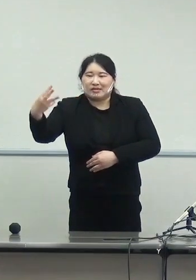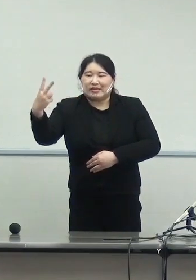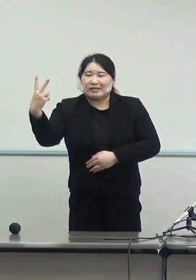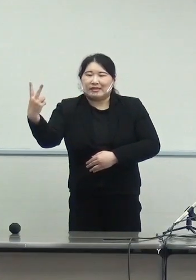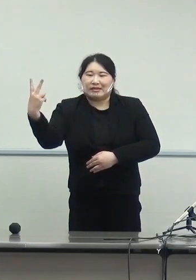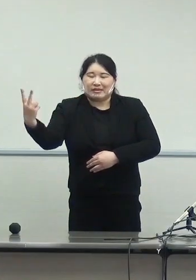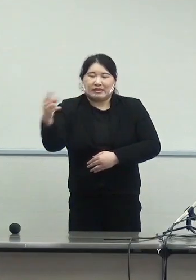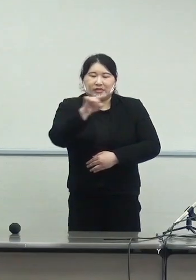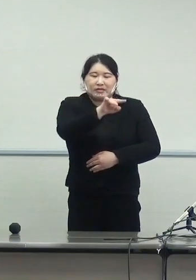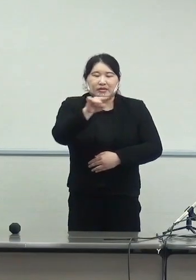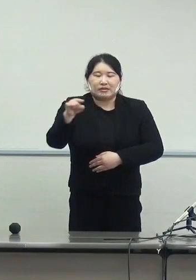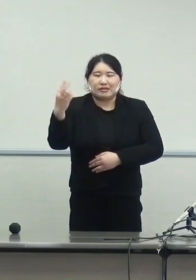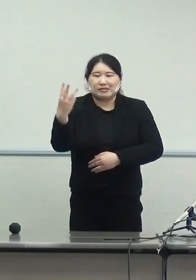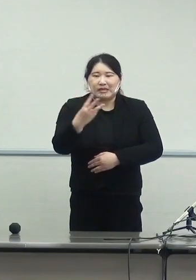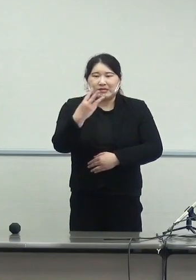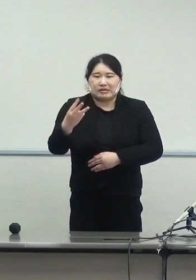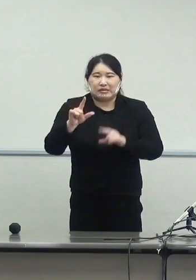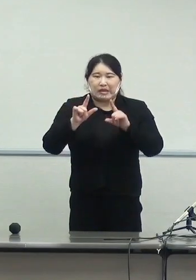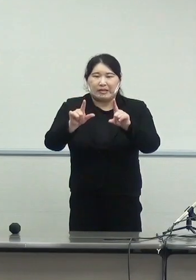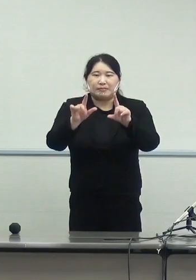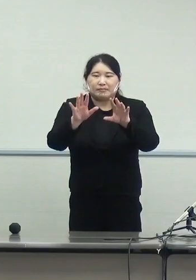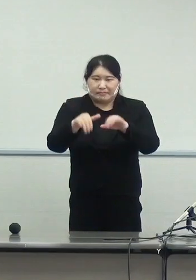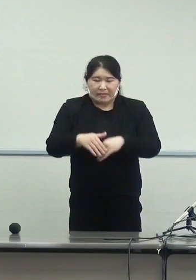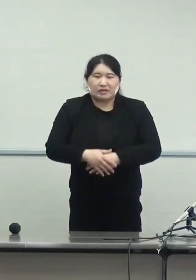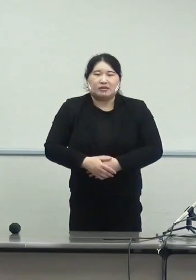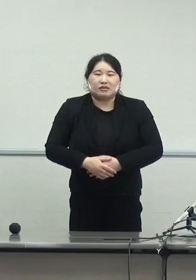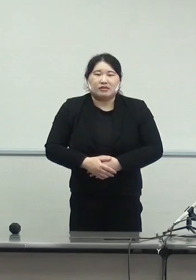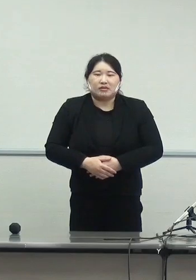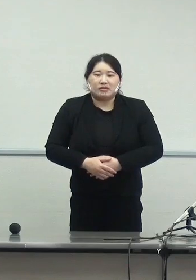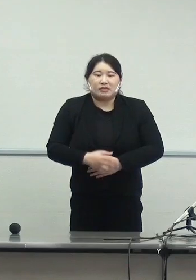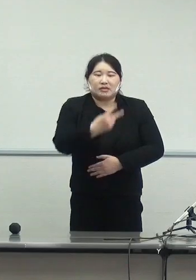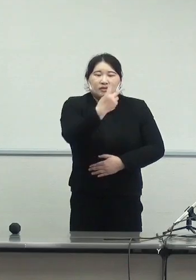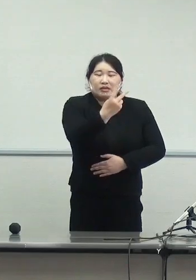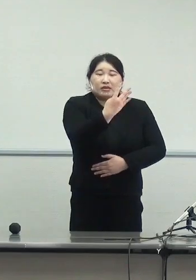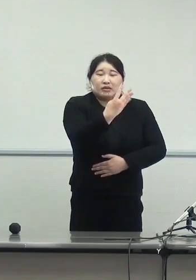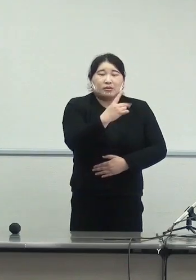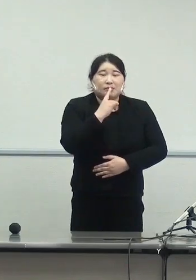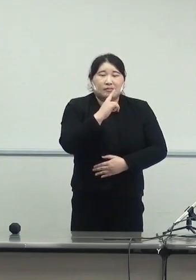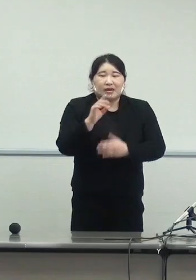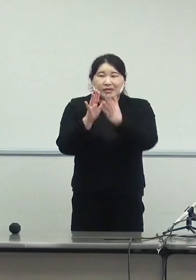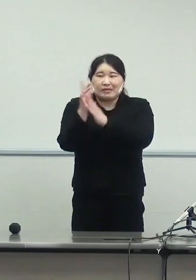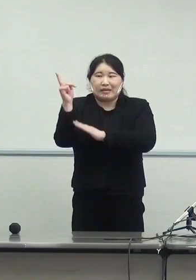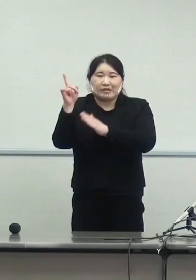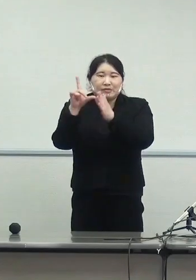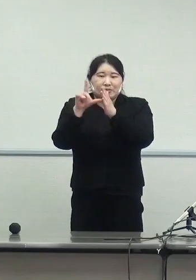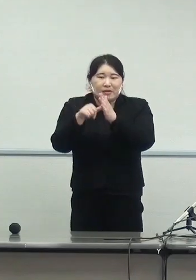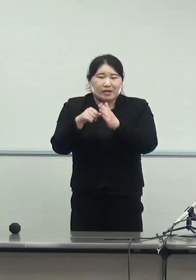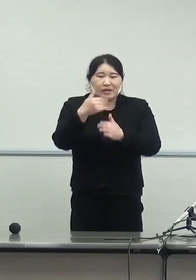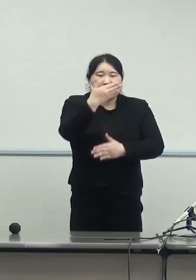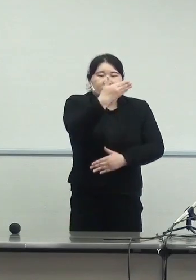299322という形で我々が発表してきたものであります。224は県南までいうと